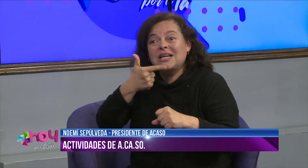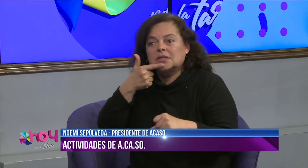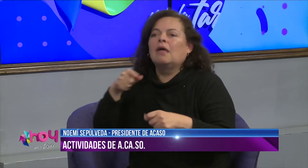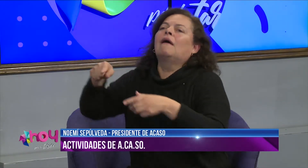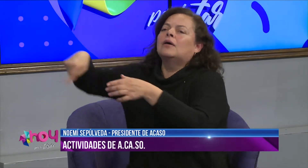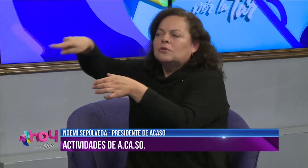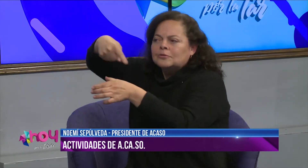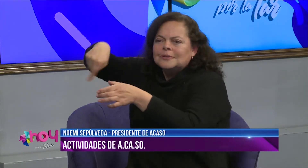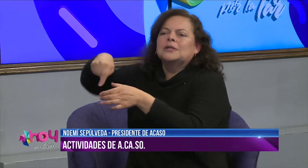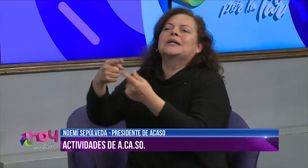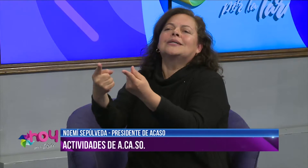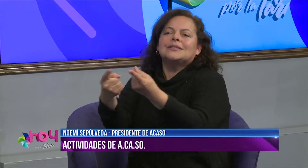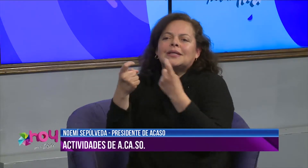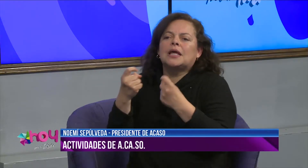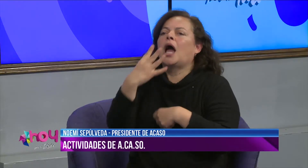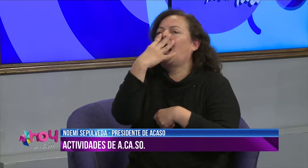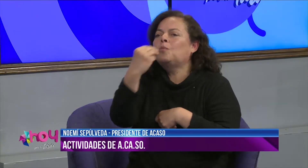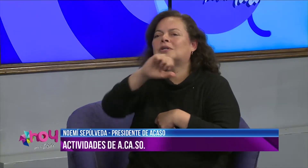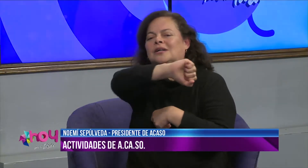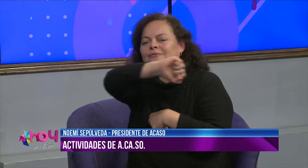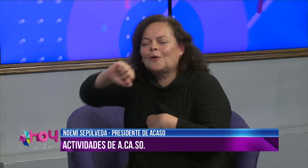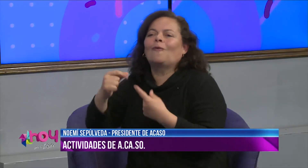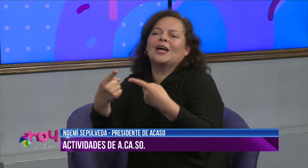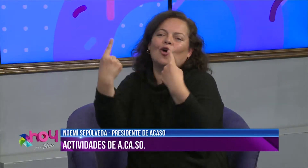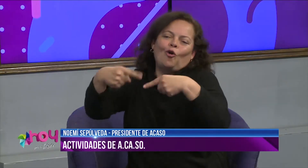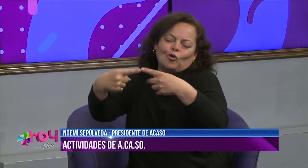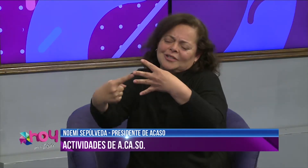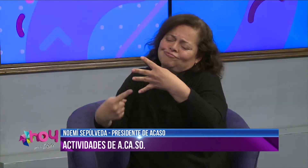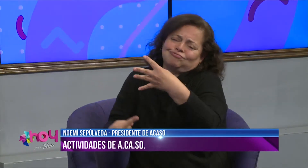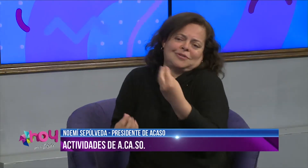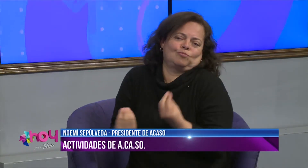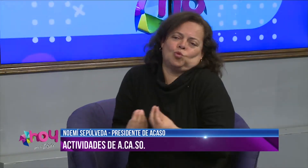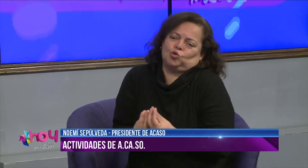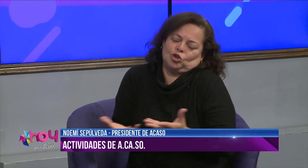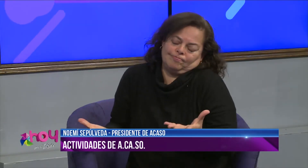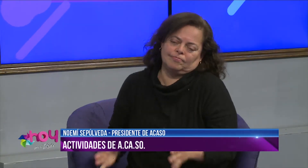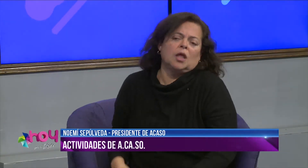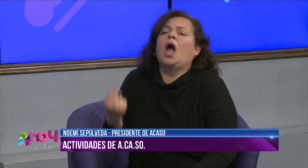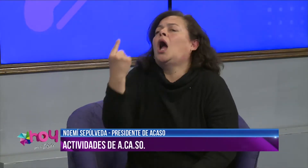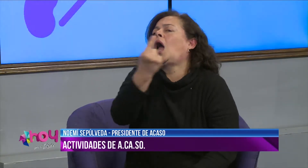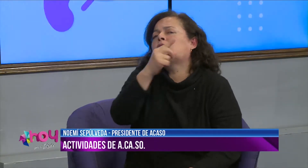parte deportiva, bueno, nosotros también estamos trabajando para ver si conseguimos un transporte. Bueno,